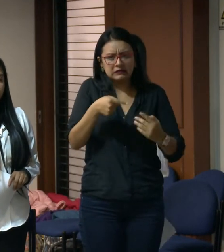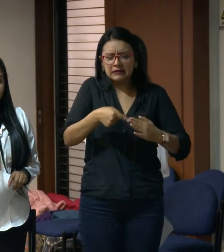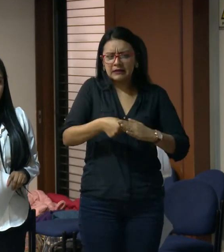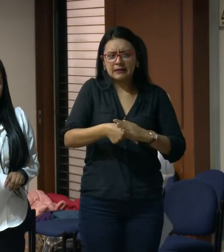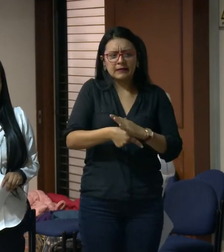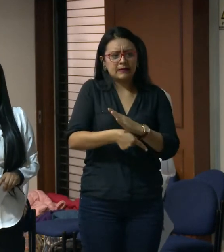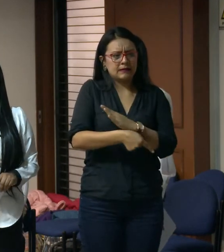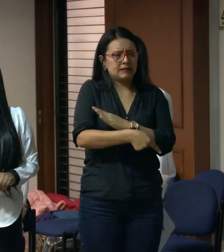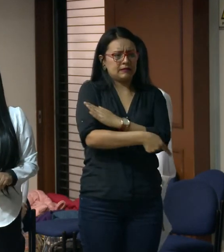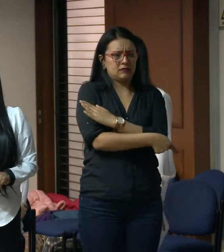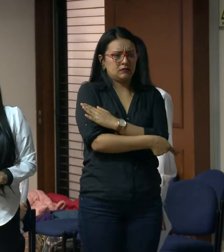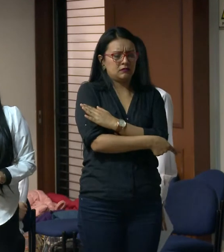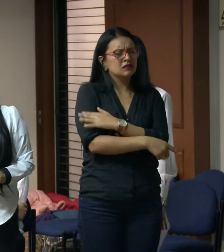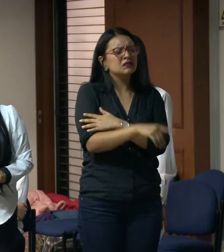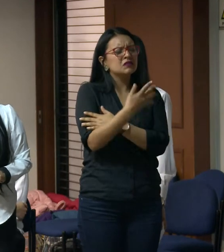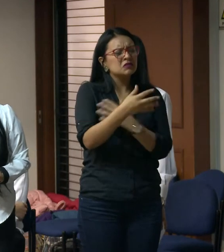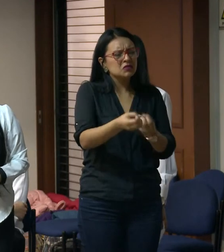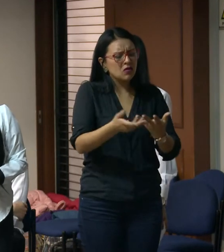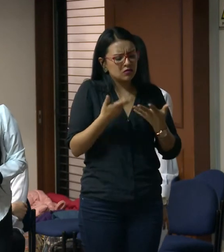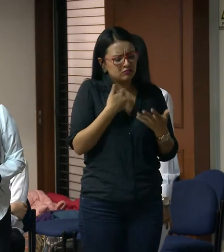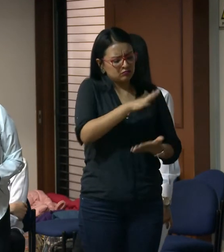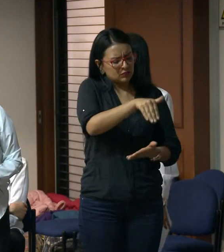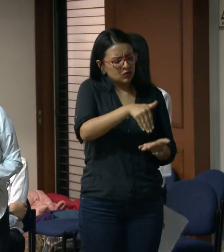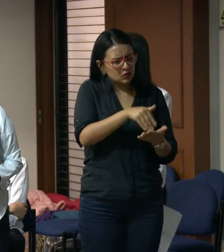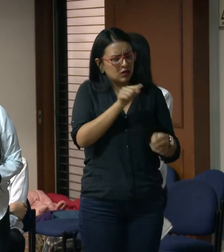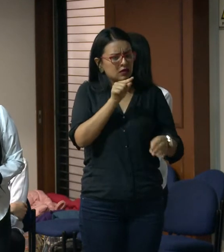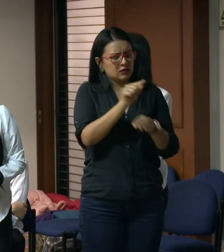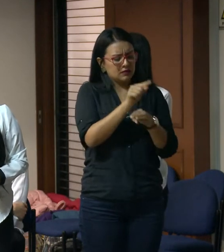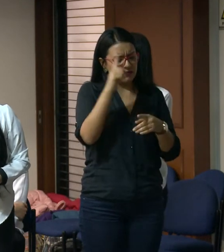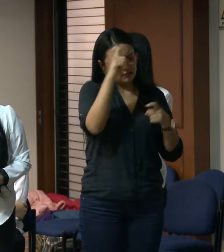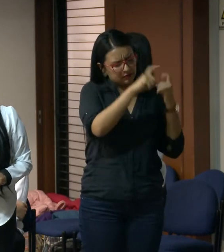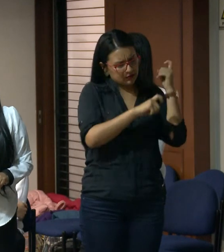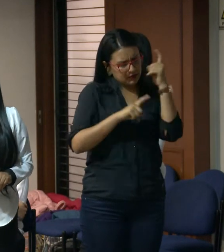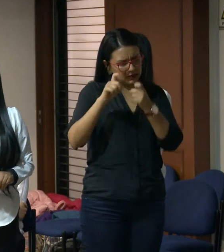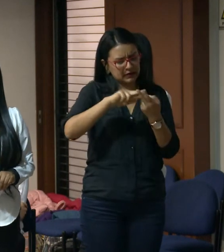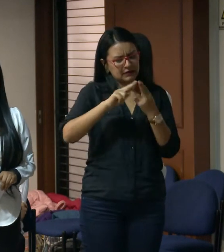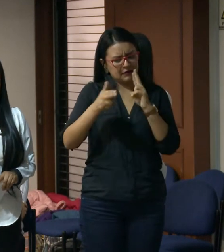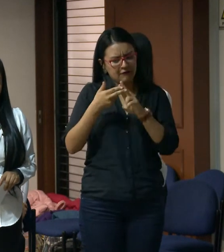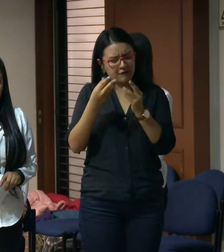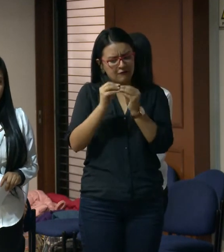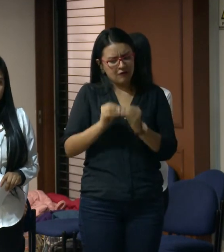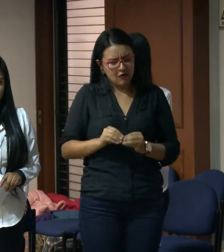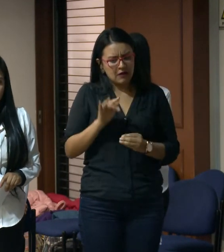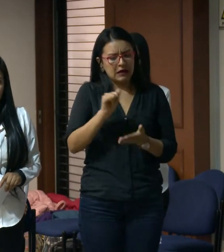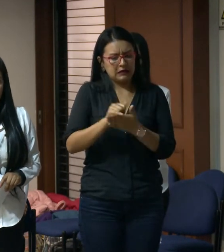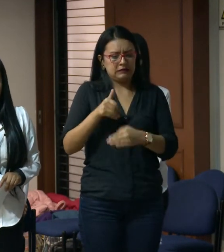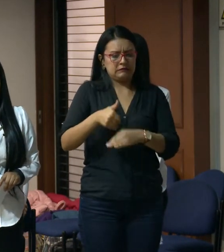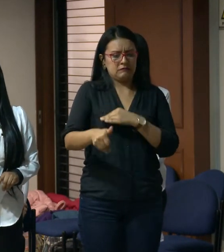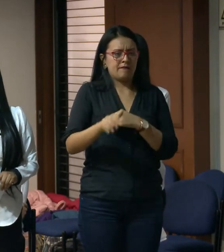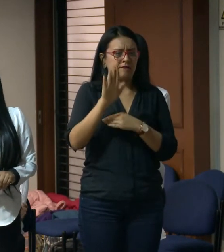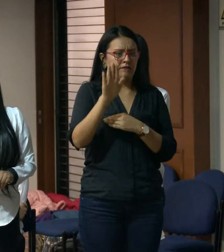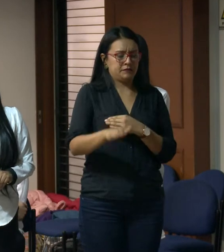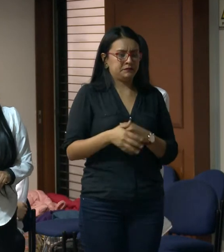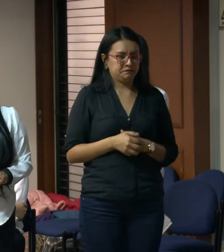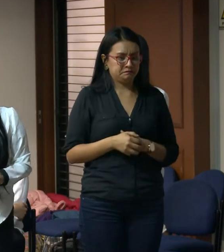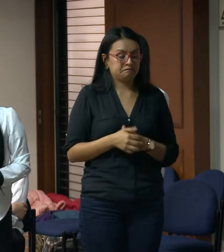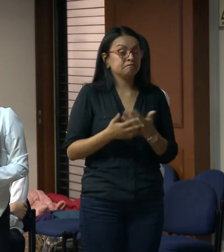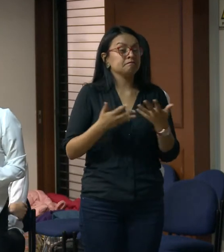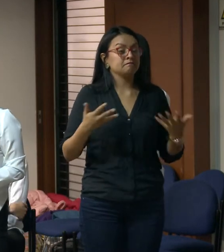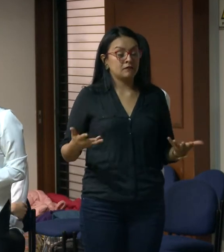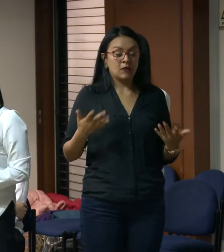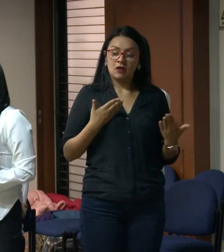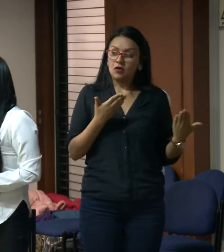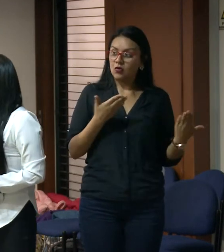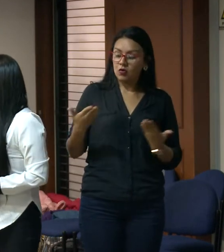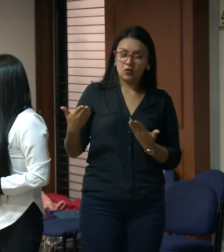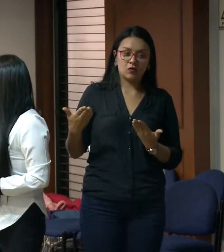otros espacios, donde se genere posturas críticas y reflexivas frente a las dinámicas que se ejercen. Por consiguiente, vamos a